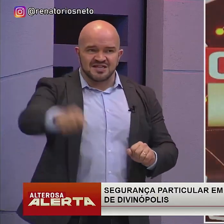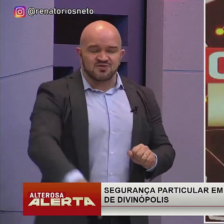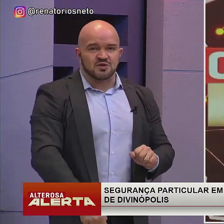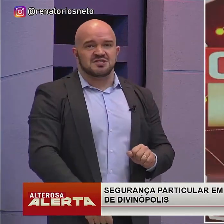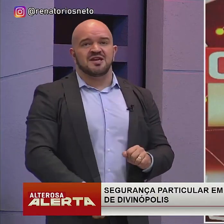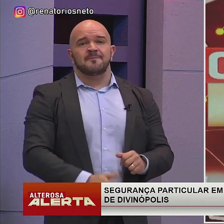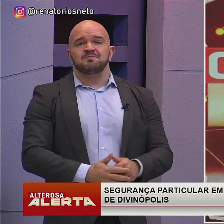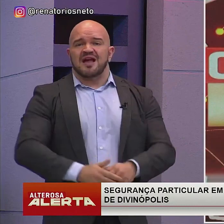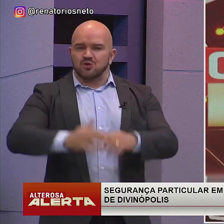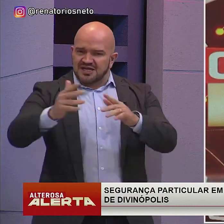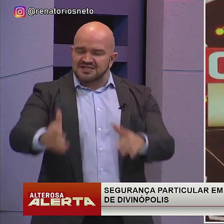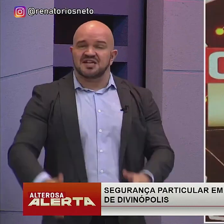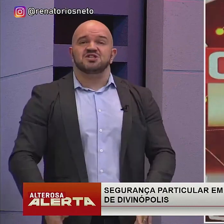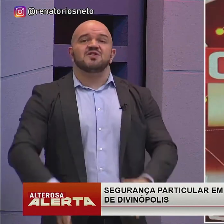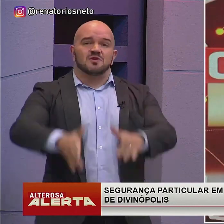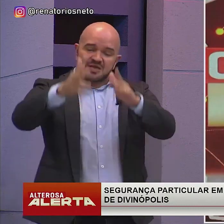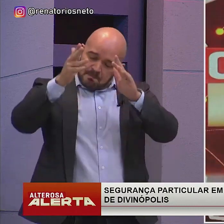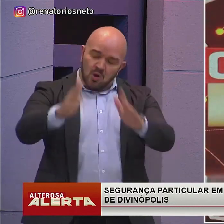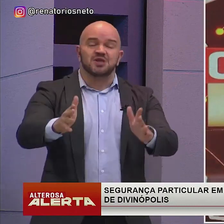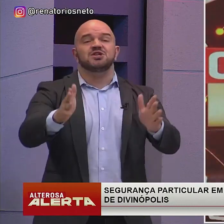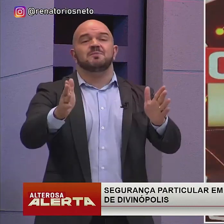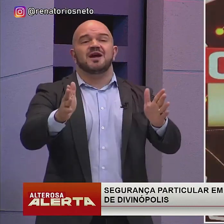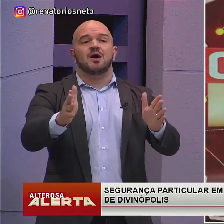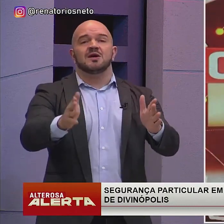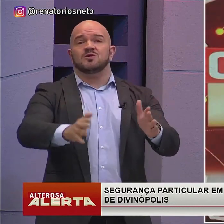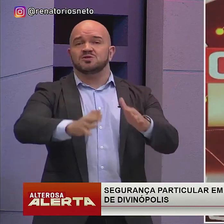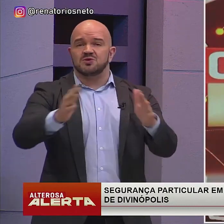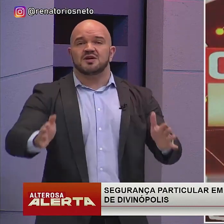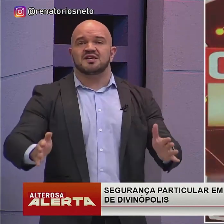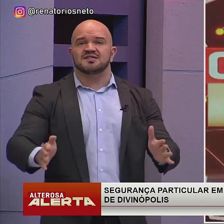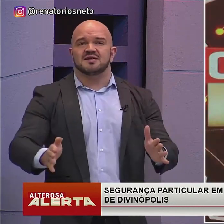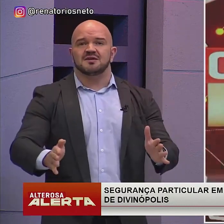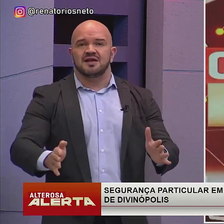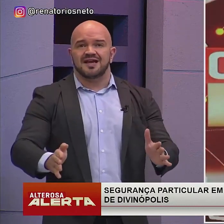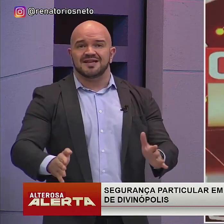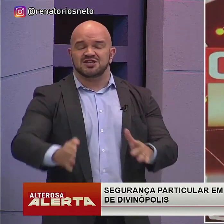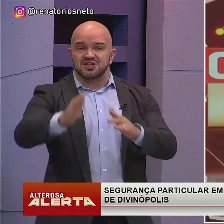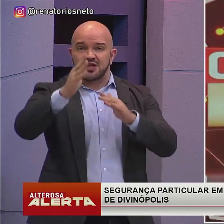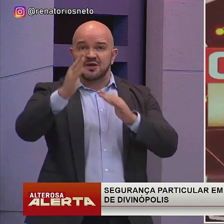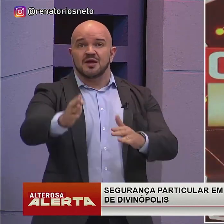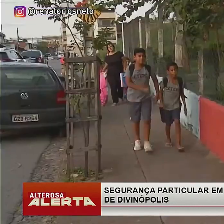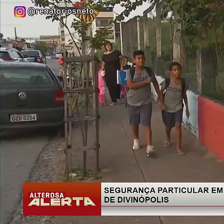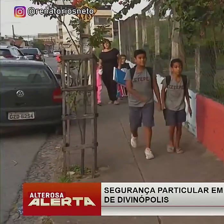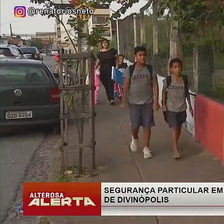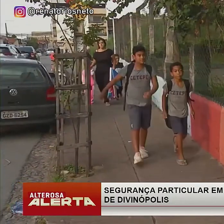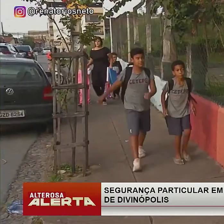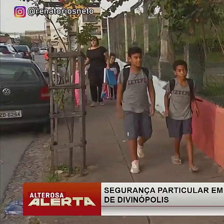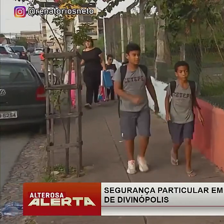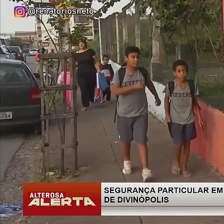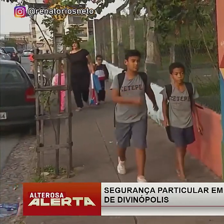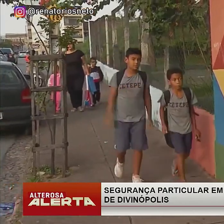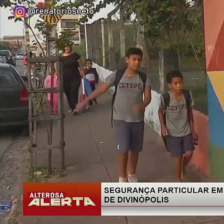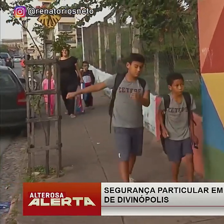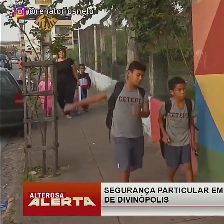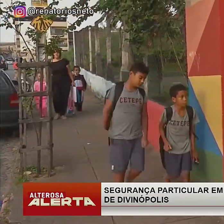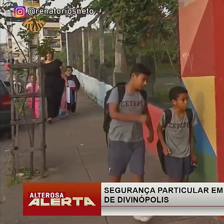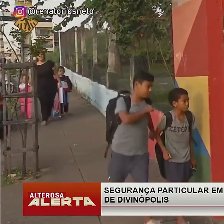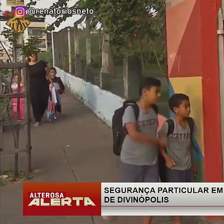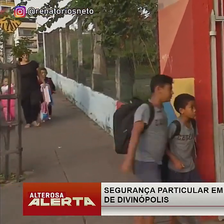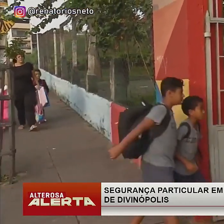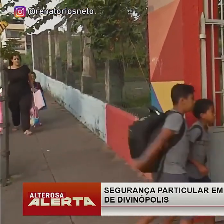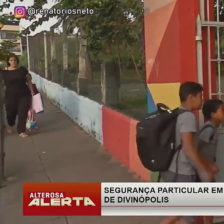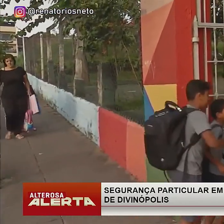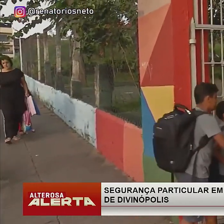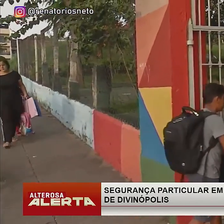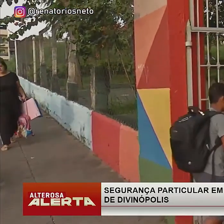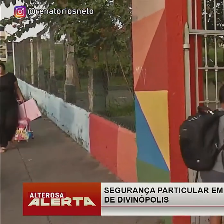alerta kids, você, adolescente, que você pode ir para aula com segurança, né? Que a gente tem o direito de andar de cabeça erguida, né,